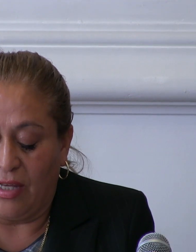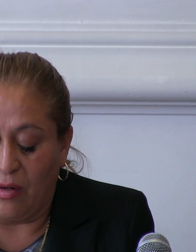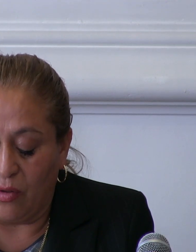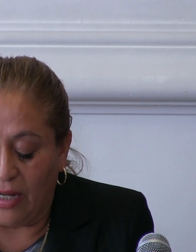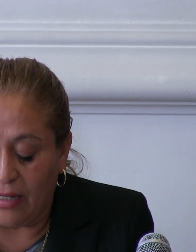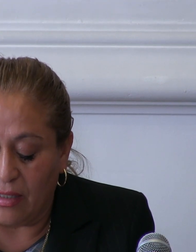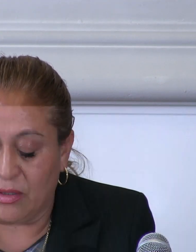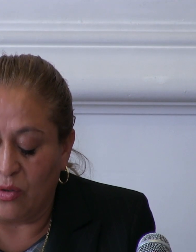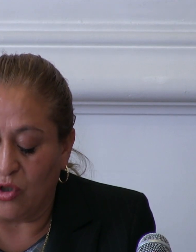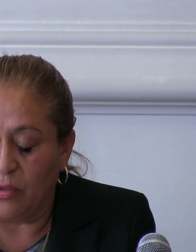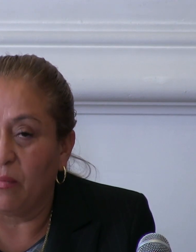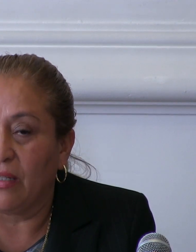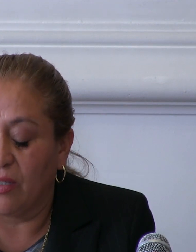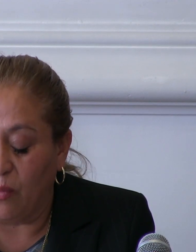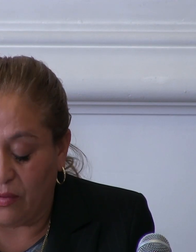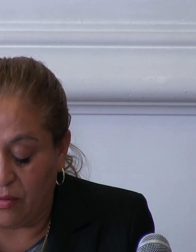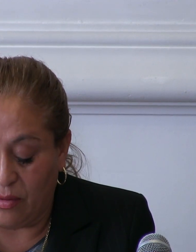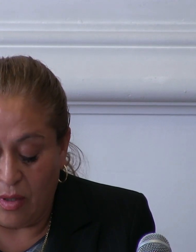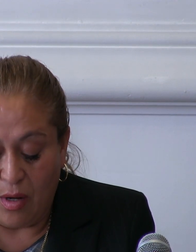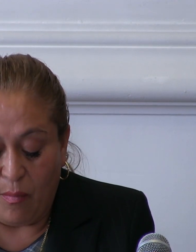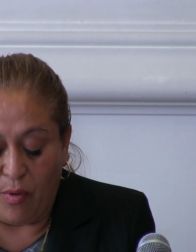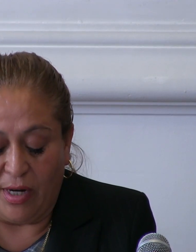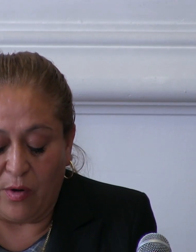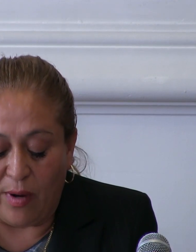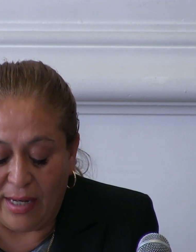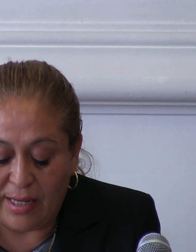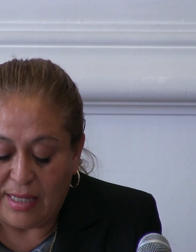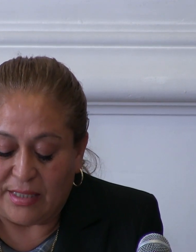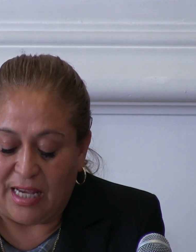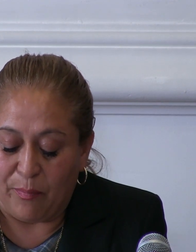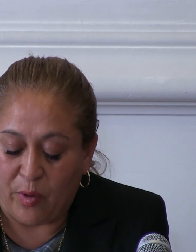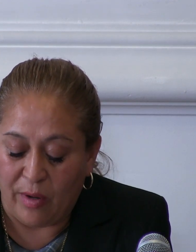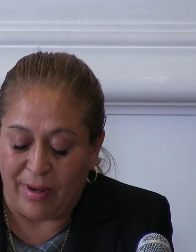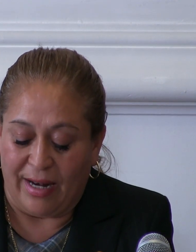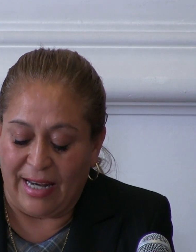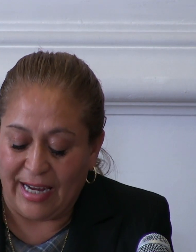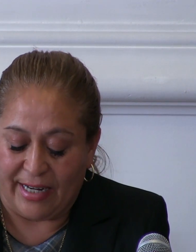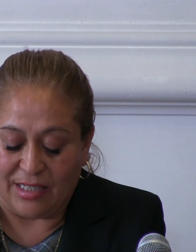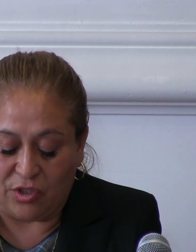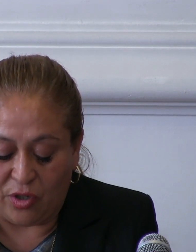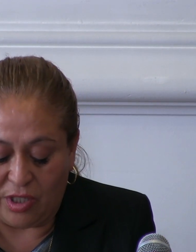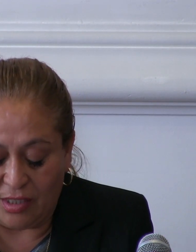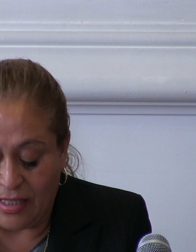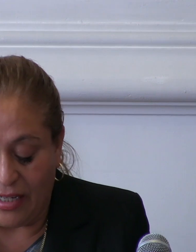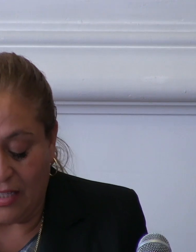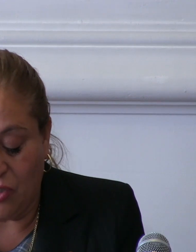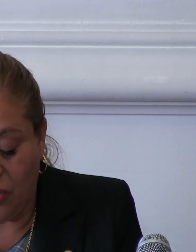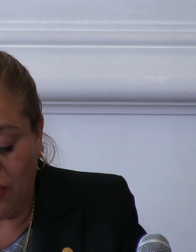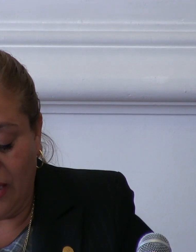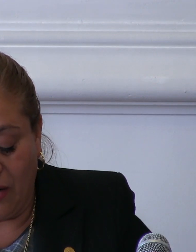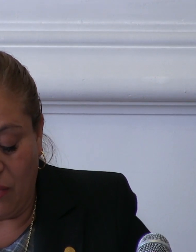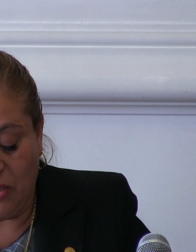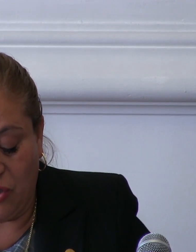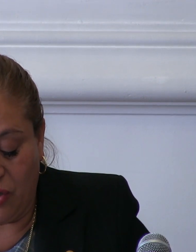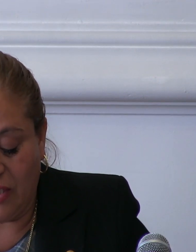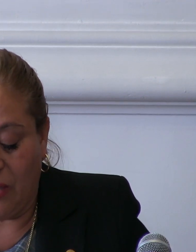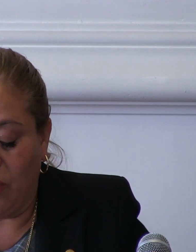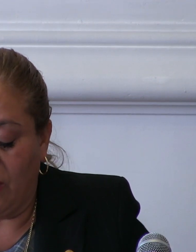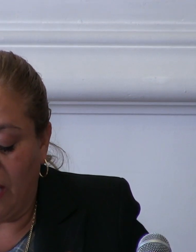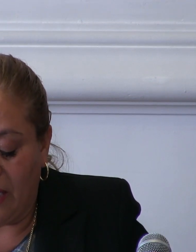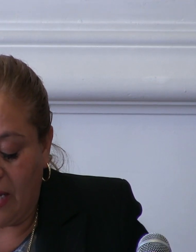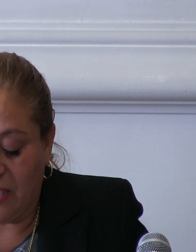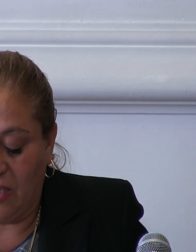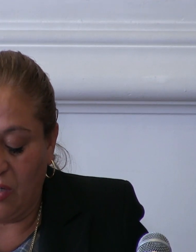1A08 diagonal, 2024, por el cual se aprueba la creación e integración de